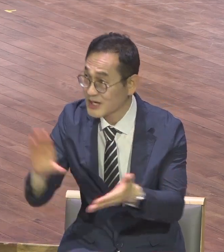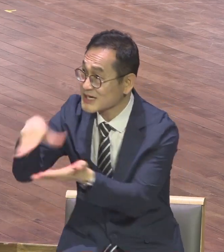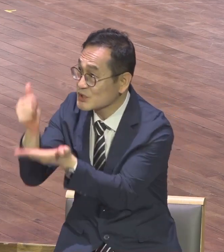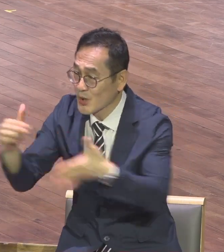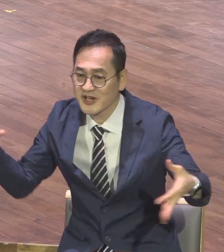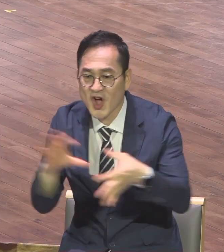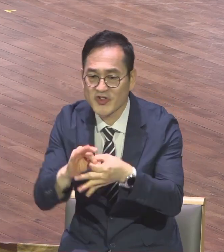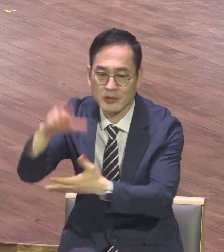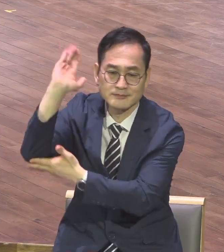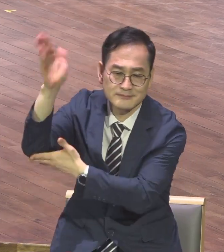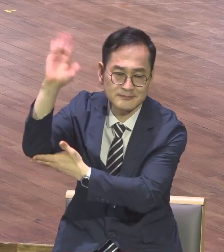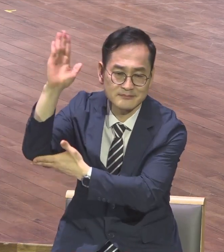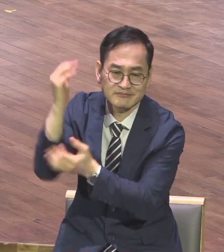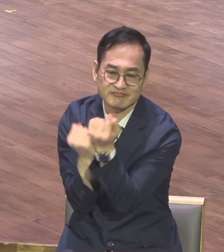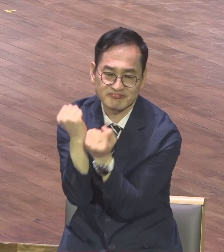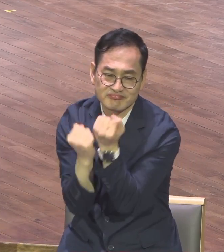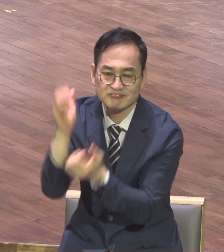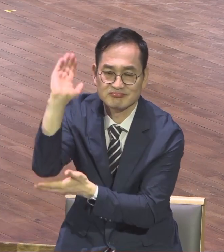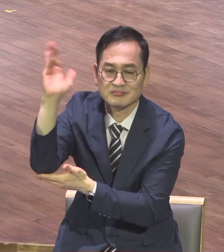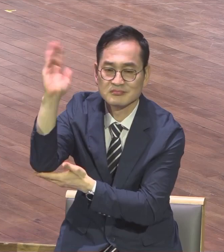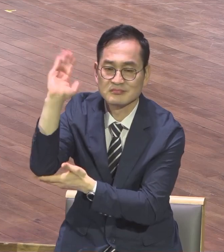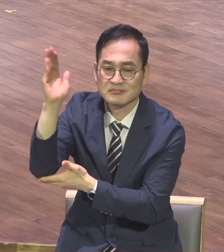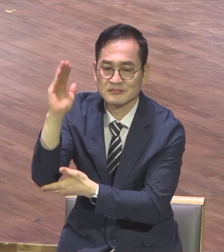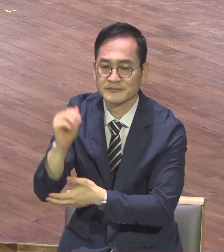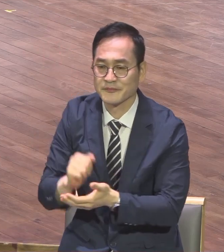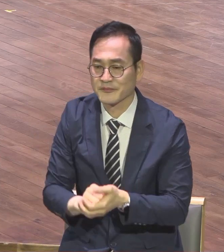물 만난 물고기지요. 그냥